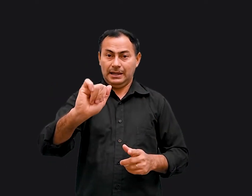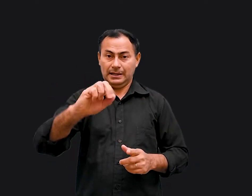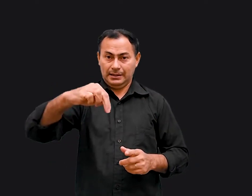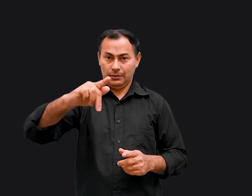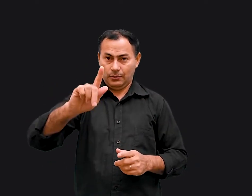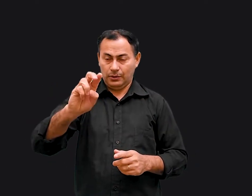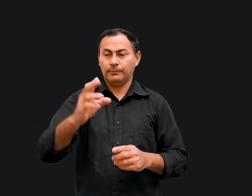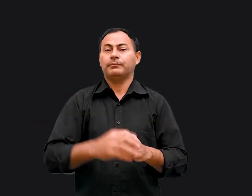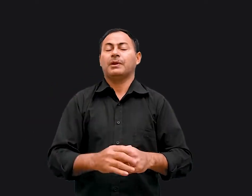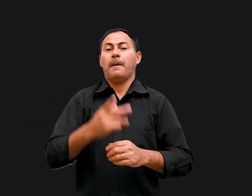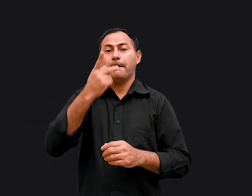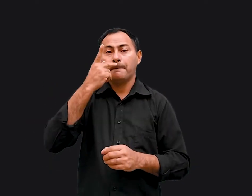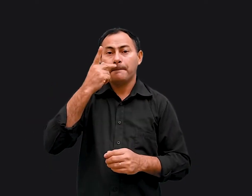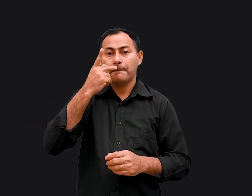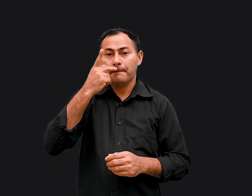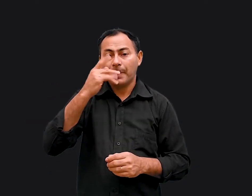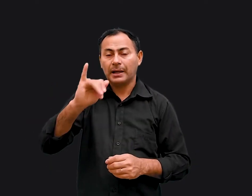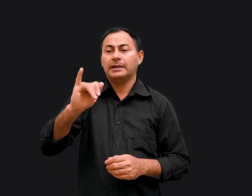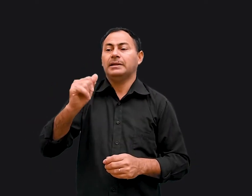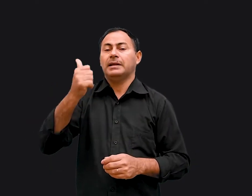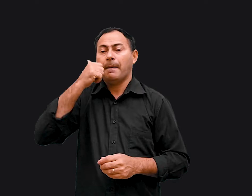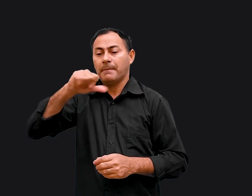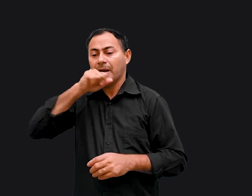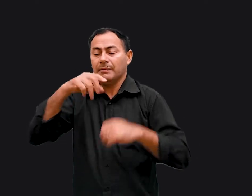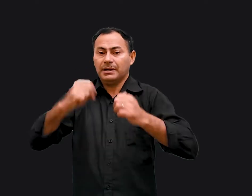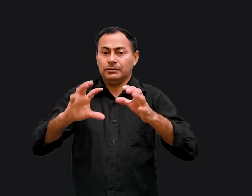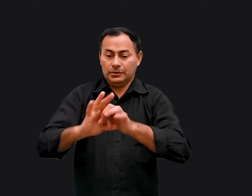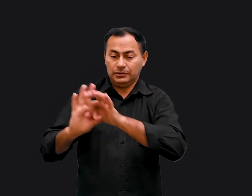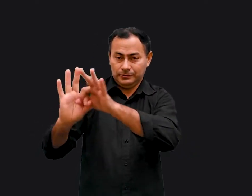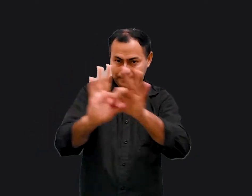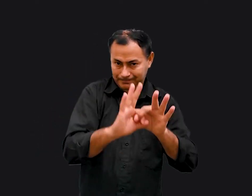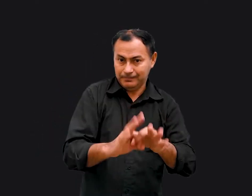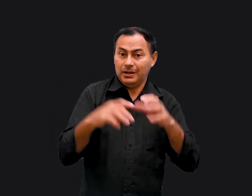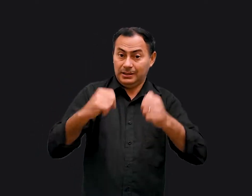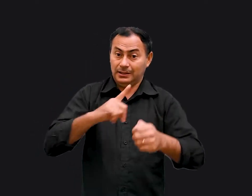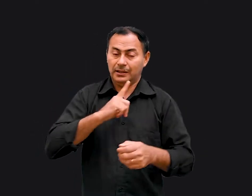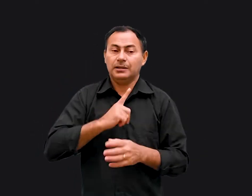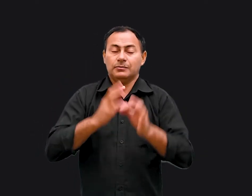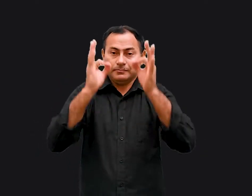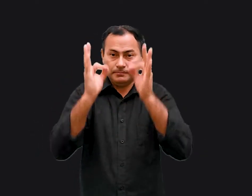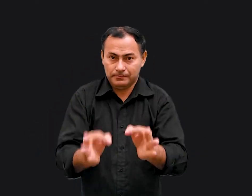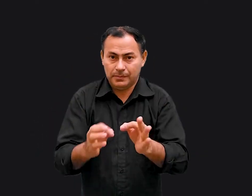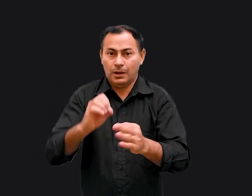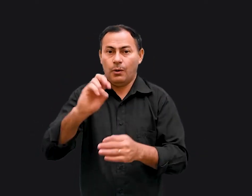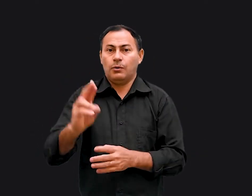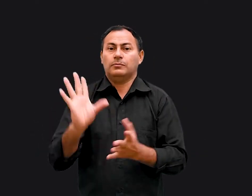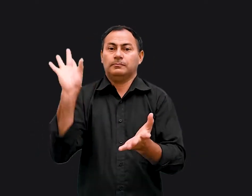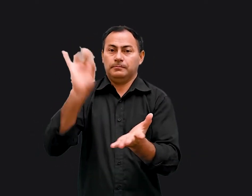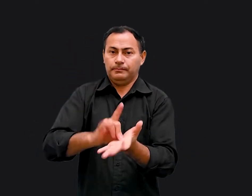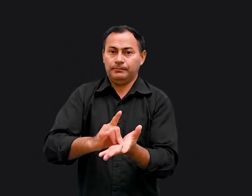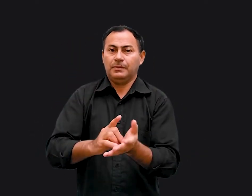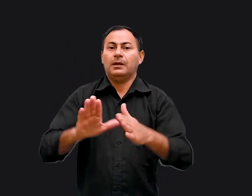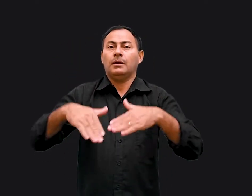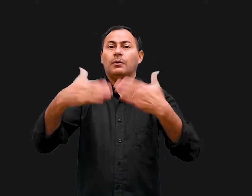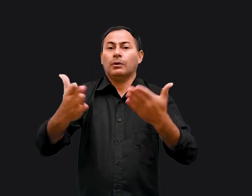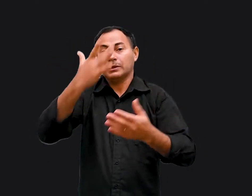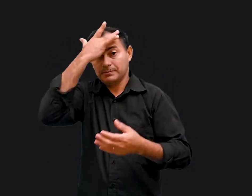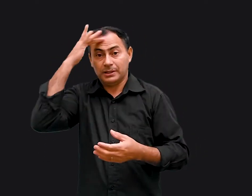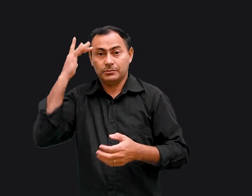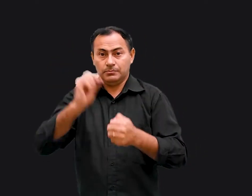paternidade depende da adequação da parceria. A parceria é apenas tão adequada ou efetiva quanto as pessoas que fazem parte